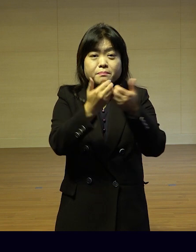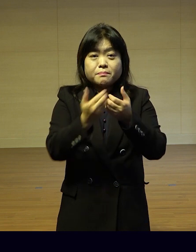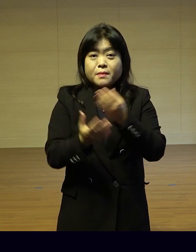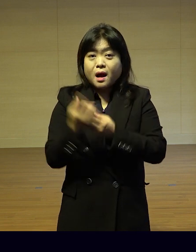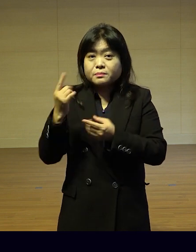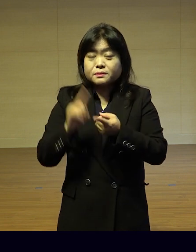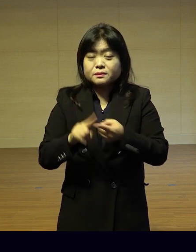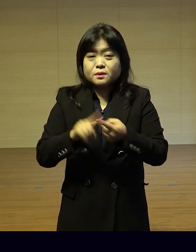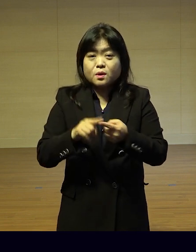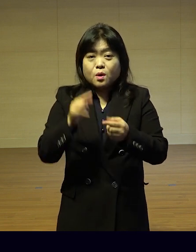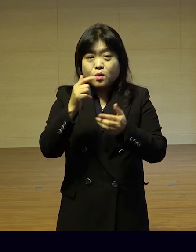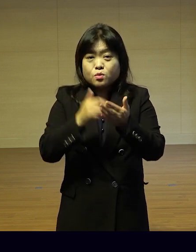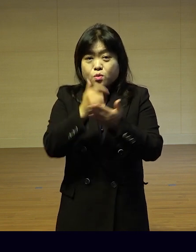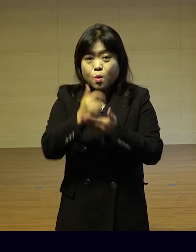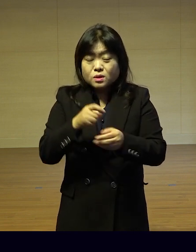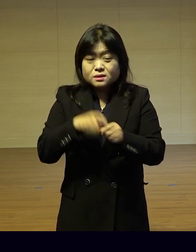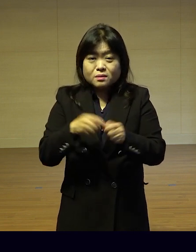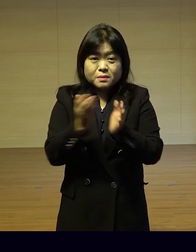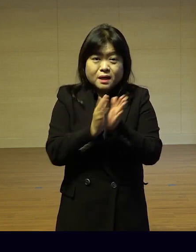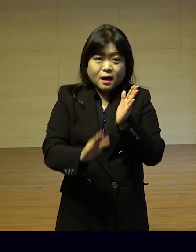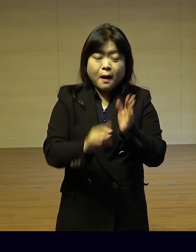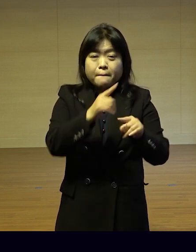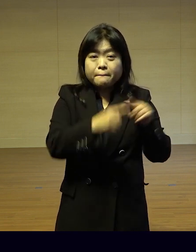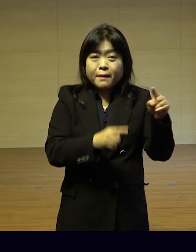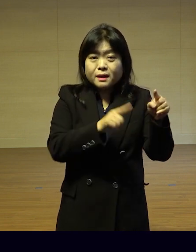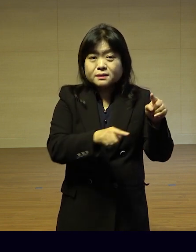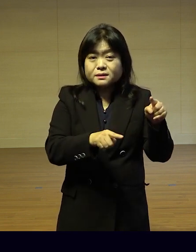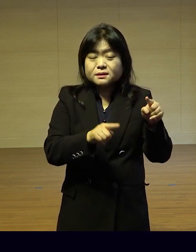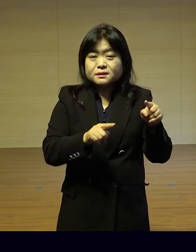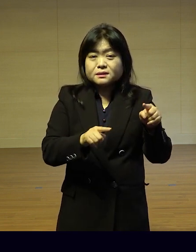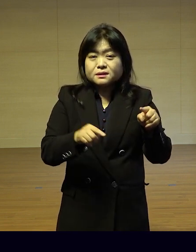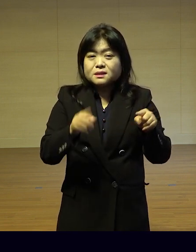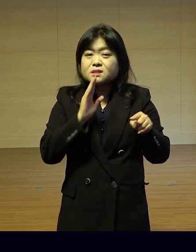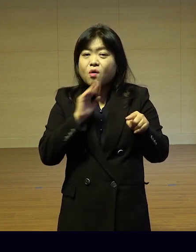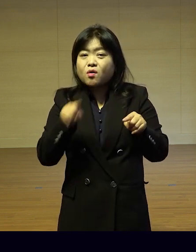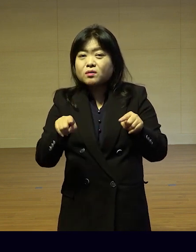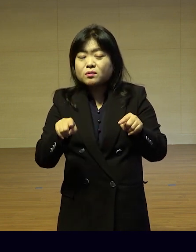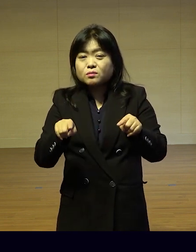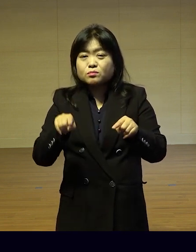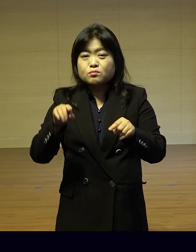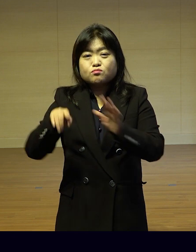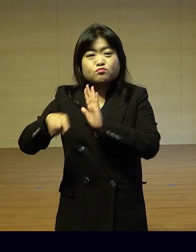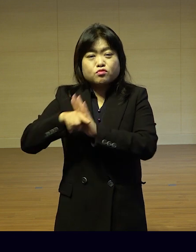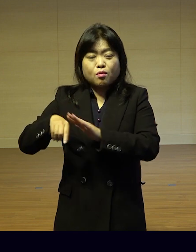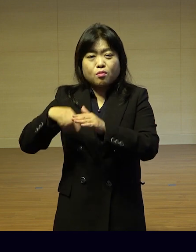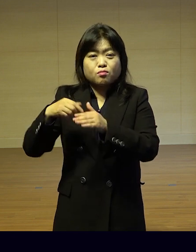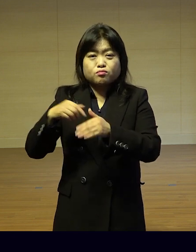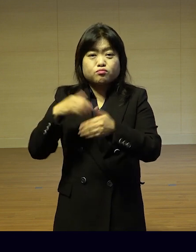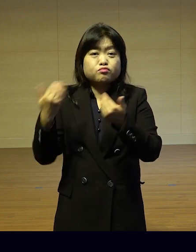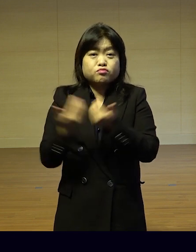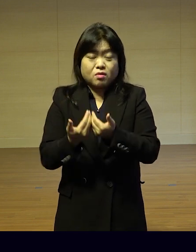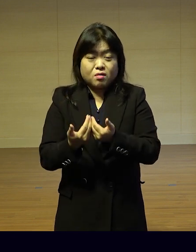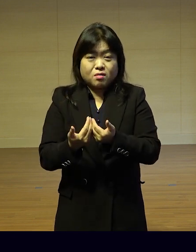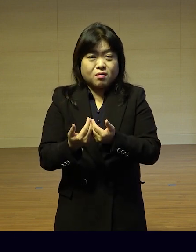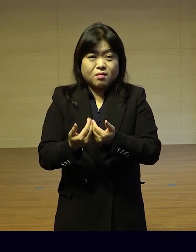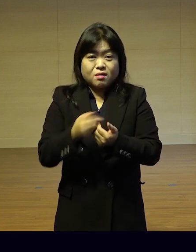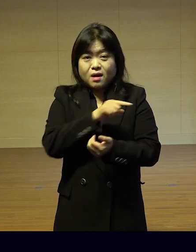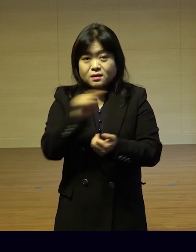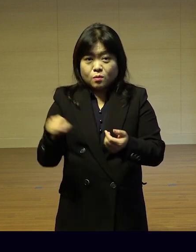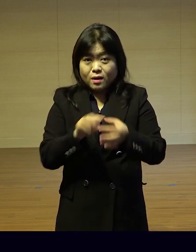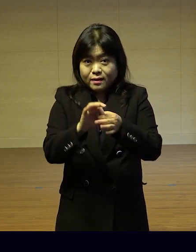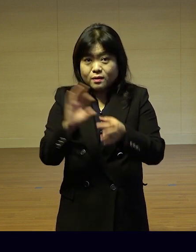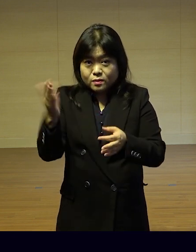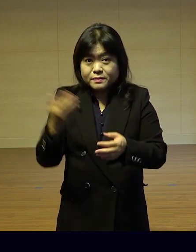논리적 모순 관계가 아니라 반명제는 정명제를 부정하는 관계, 한명제는 정명제나 반명제를 부정하는